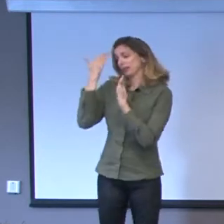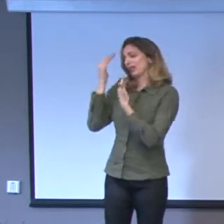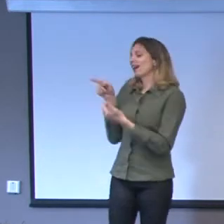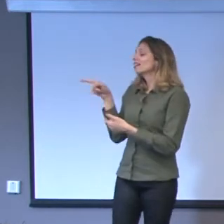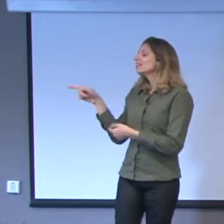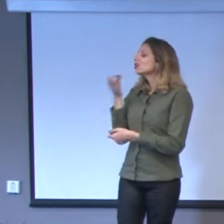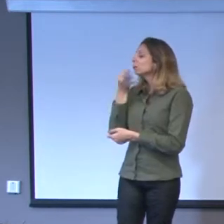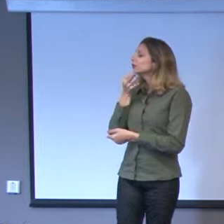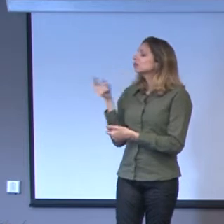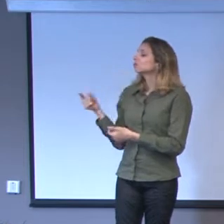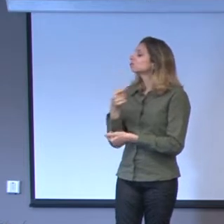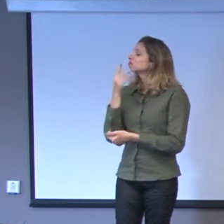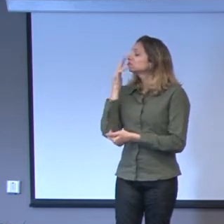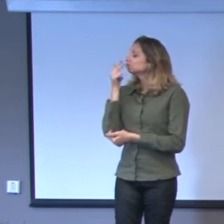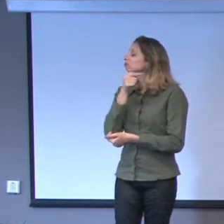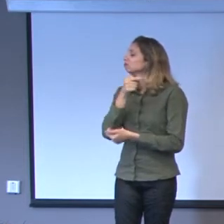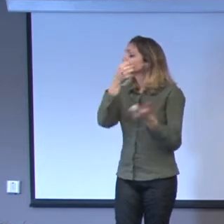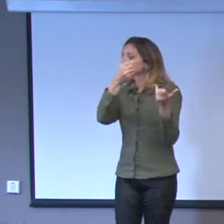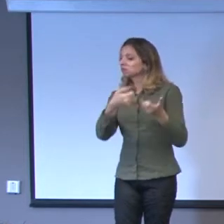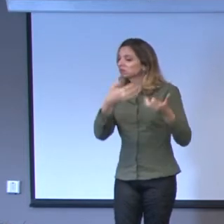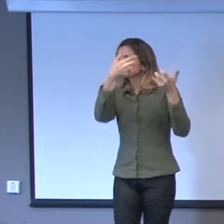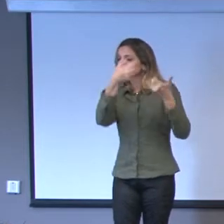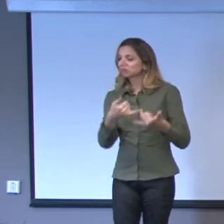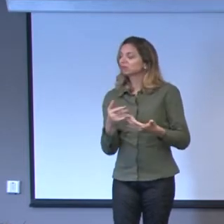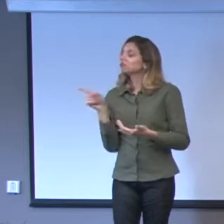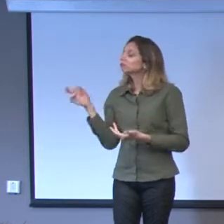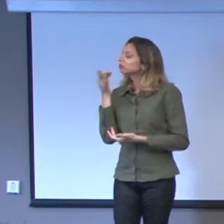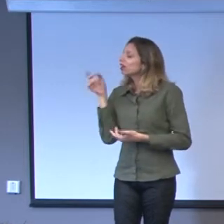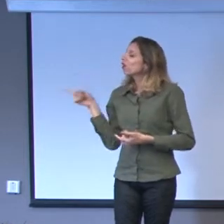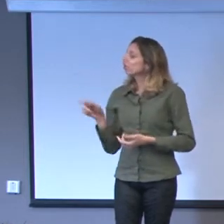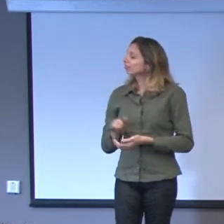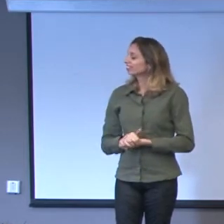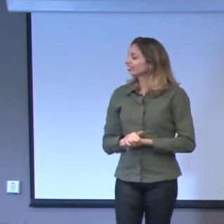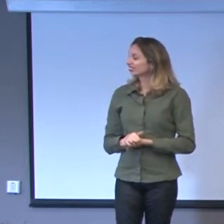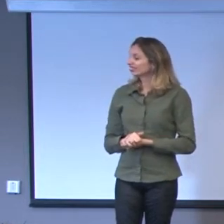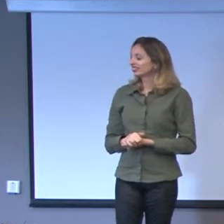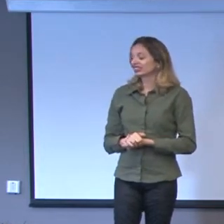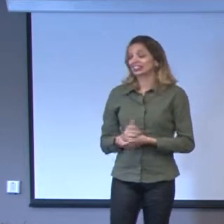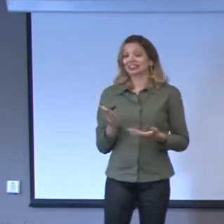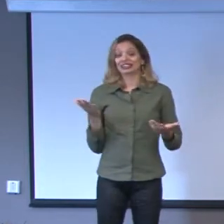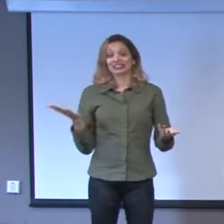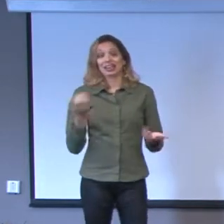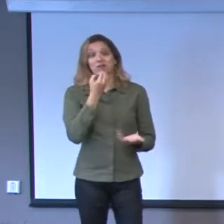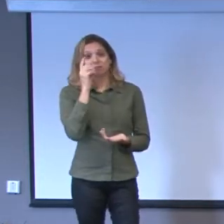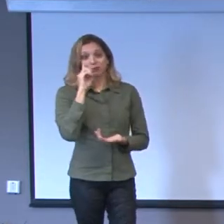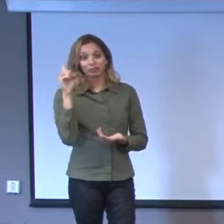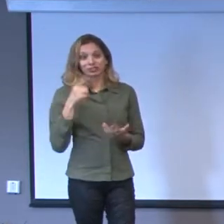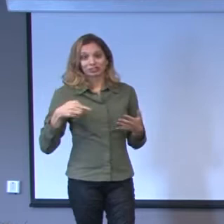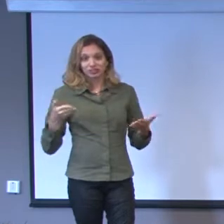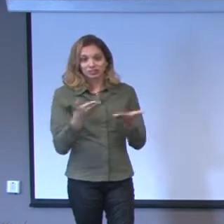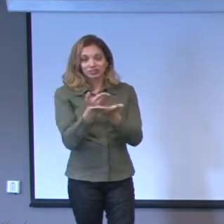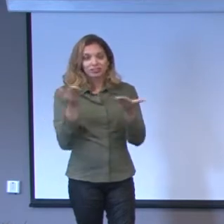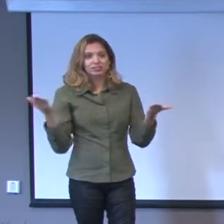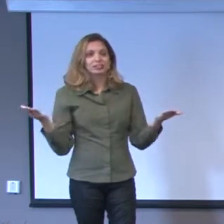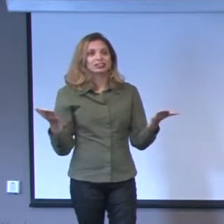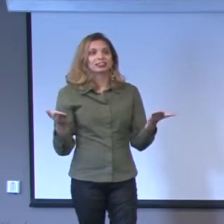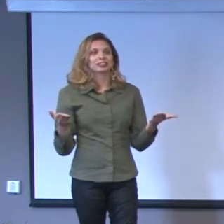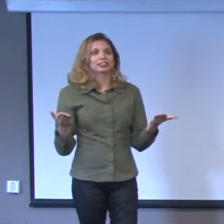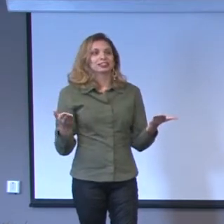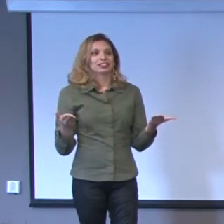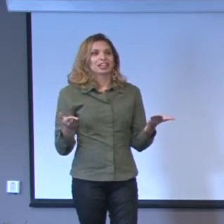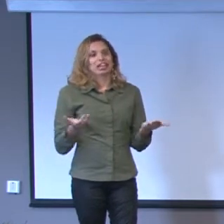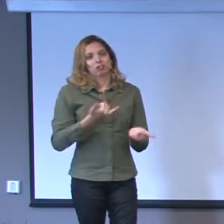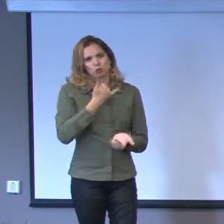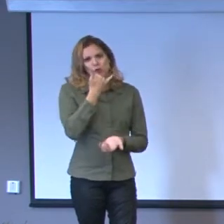você achou do que o Rodrigo disse? Bom dia a todos. Um pouco de covardia